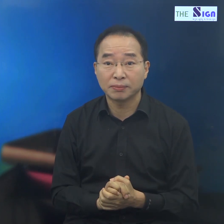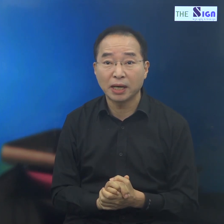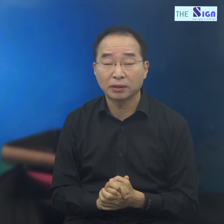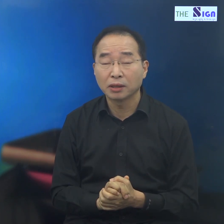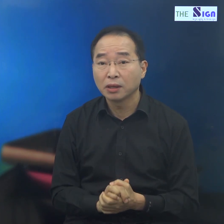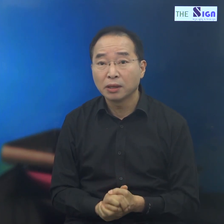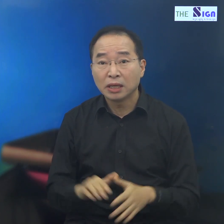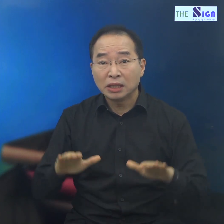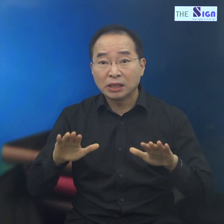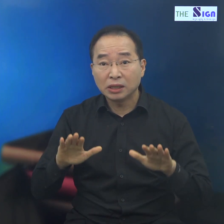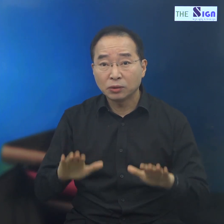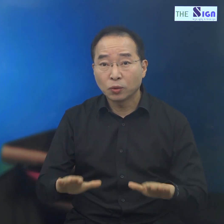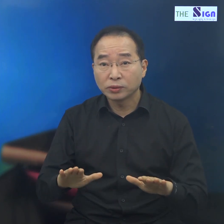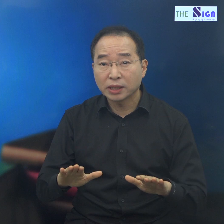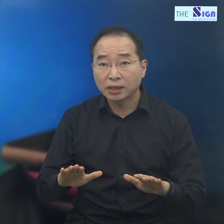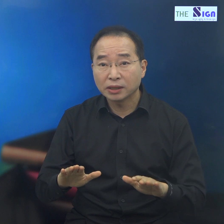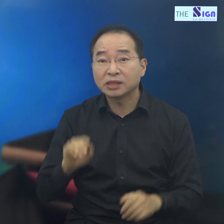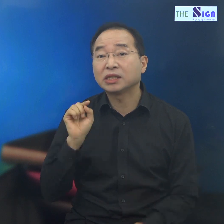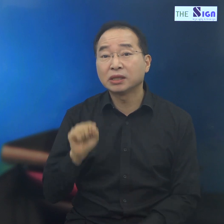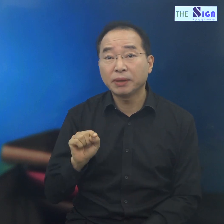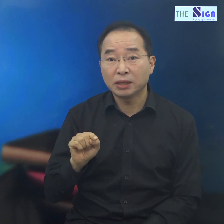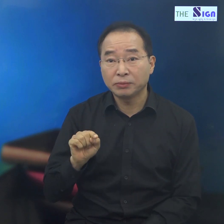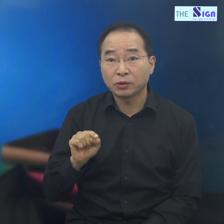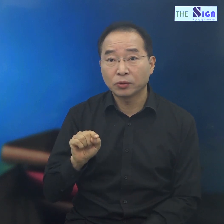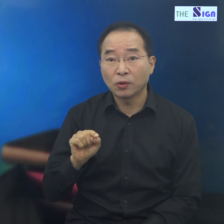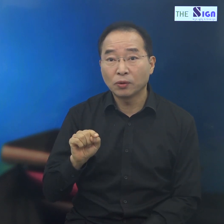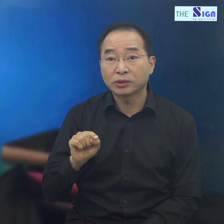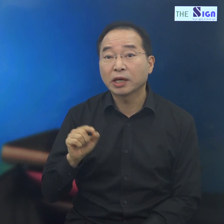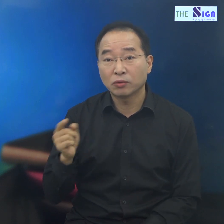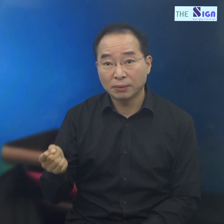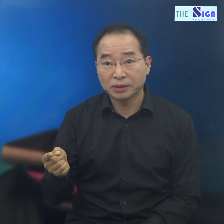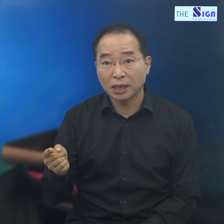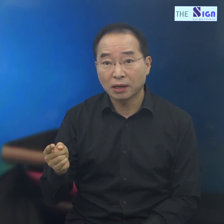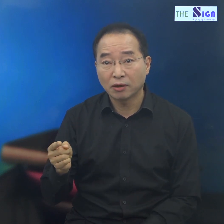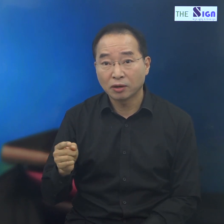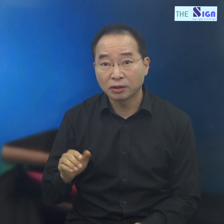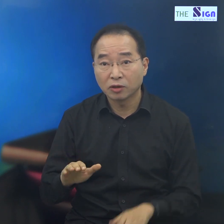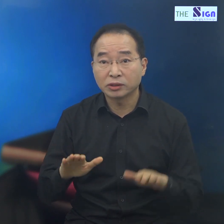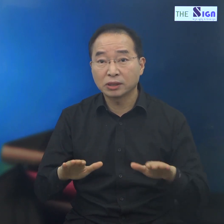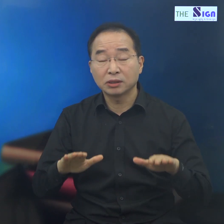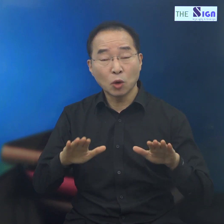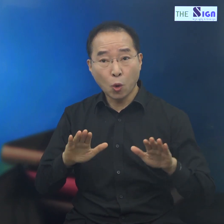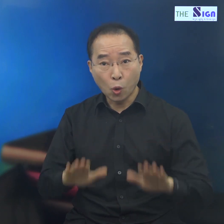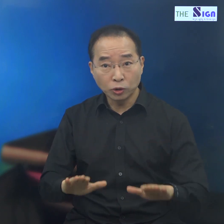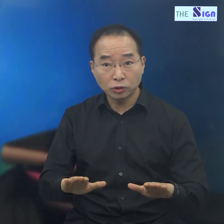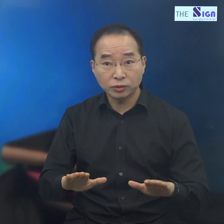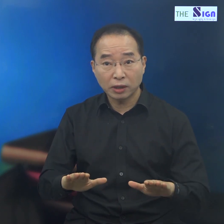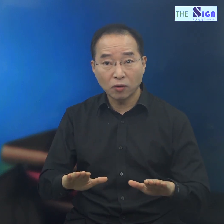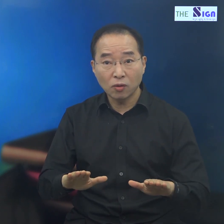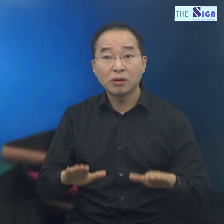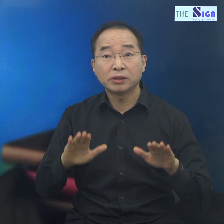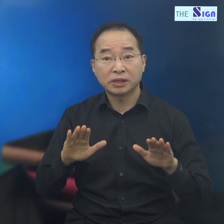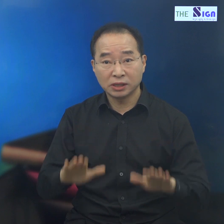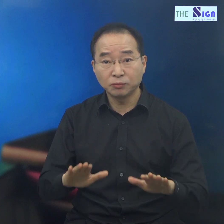하지만 이 동작이 지금의 의미로도 사용을 합니다. 어쨌든 오늘도 되고 지금도